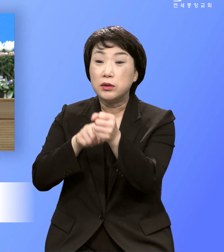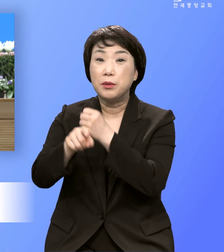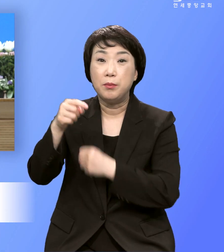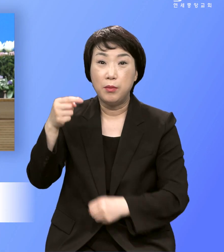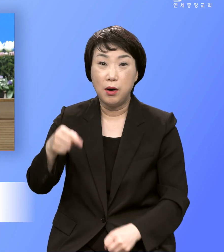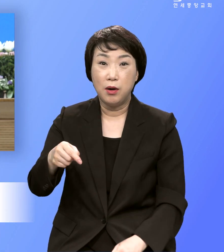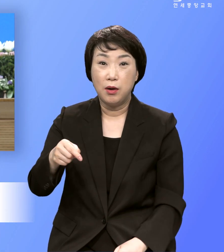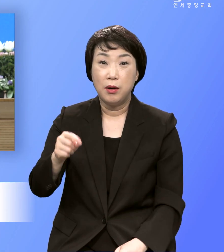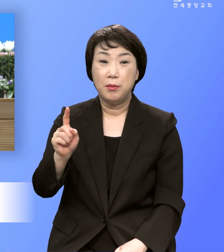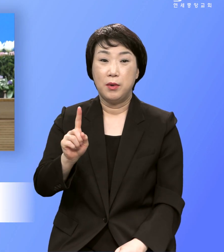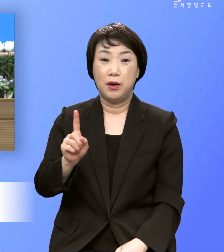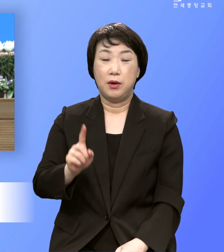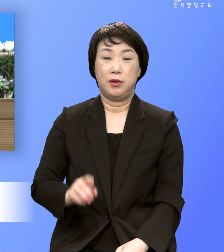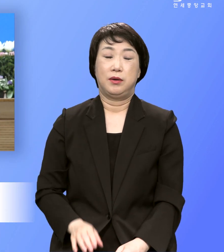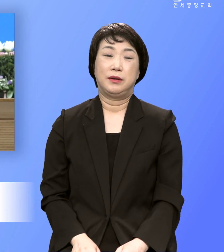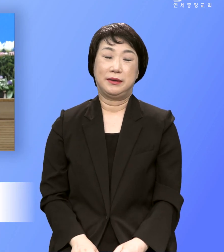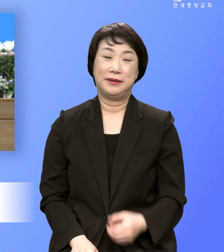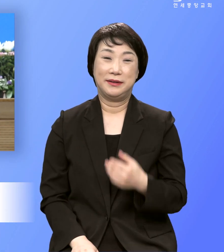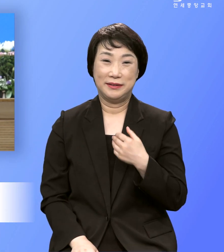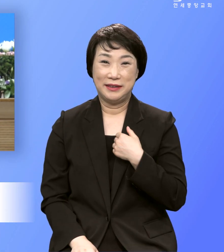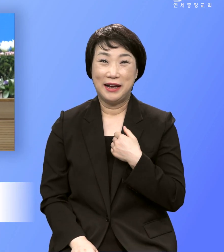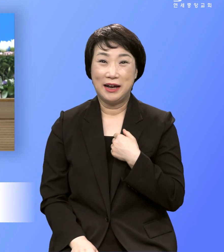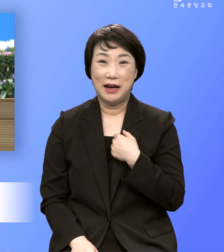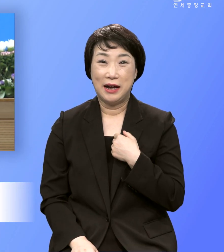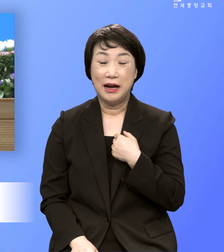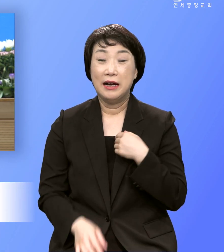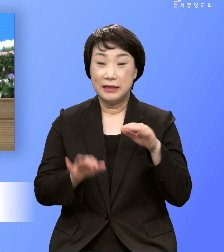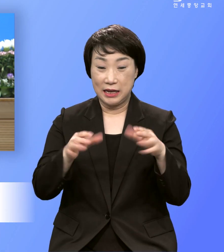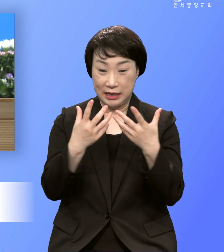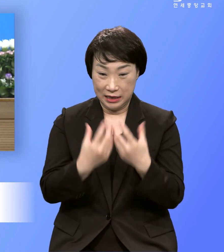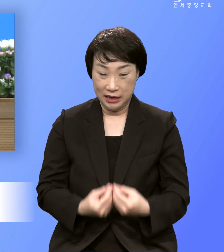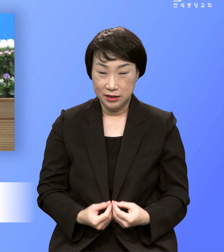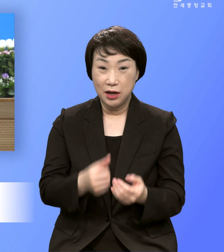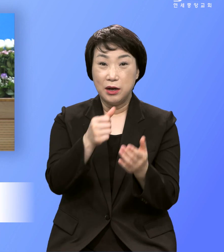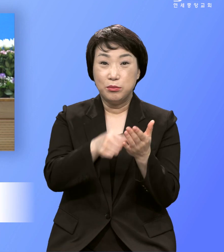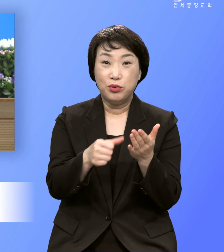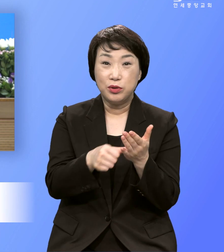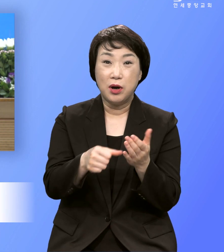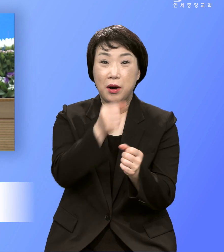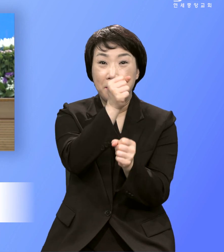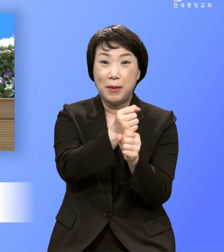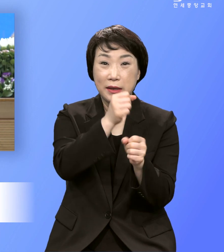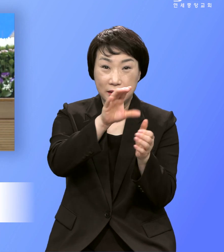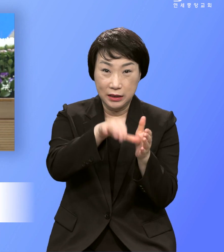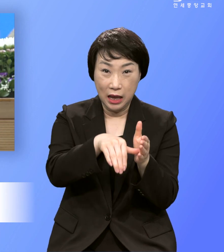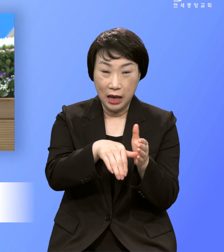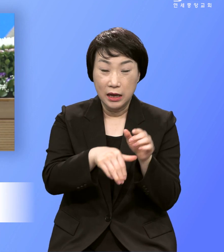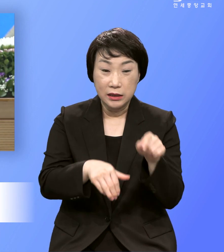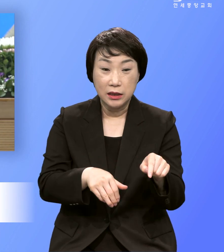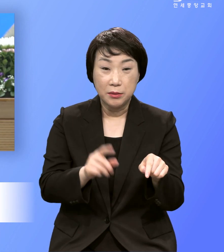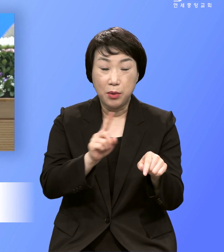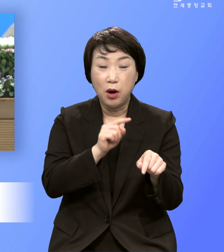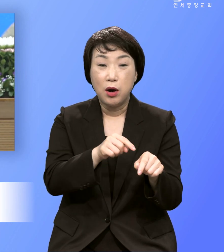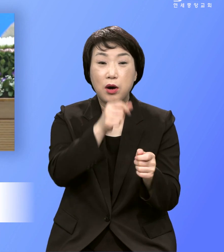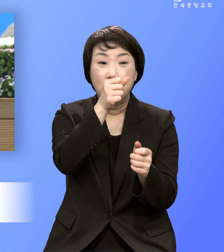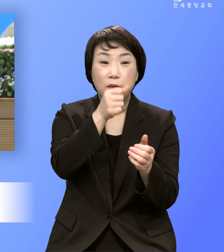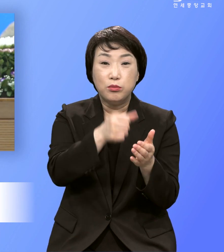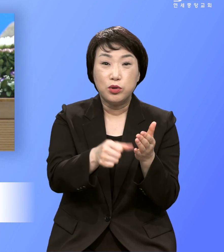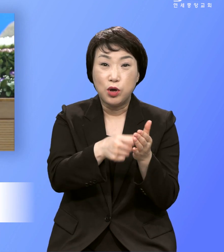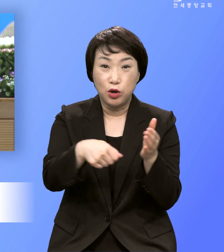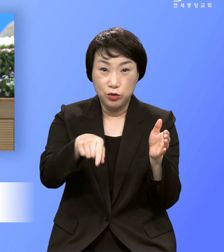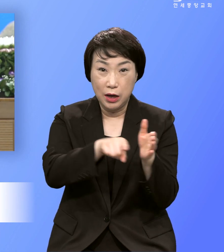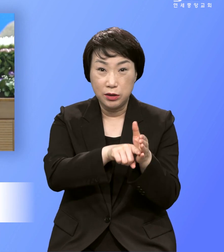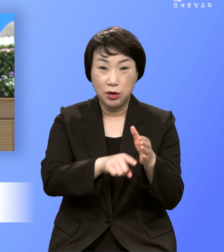어디 있느냐? 내가 물건을 만드는데 내가 물건을